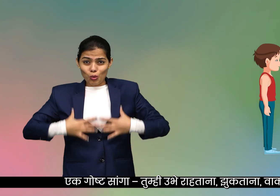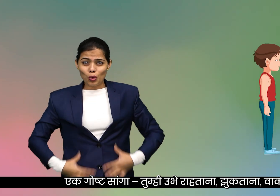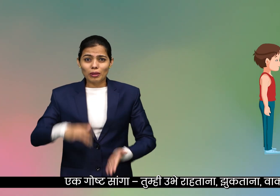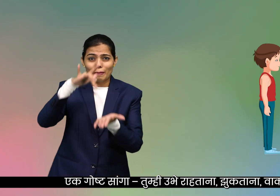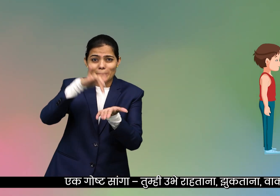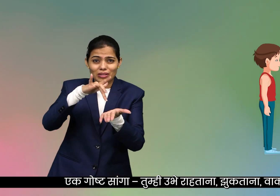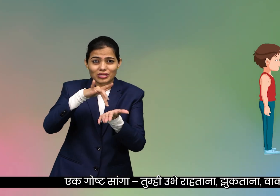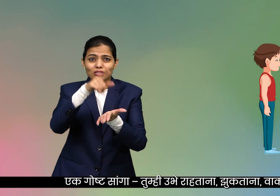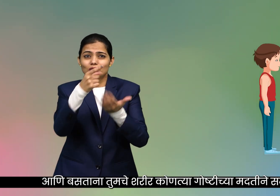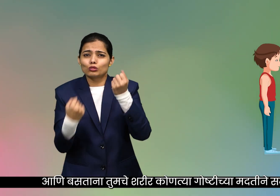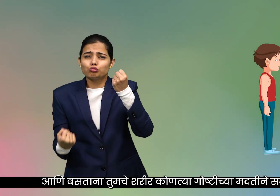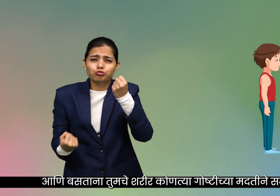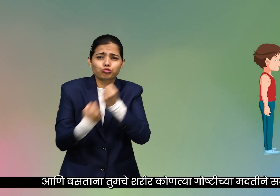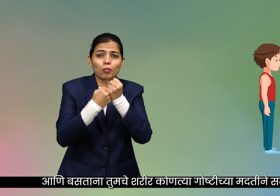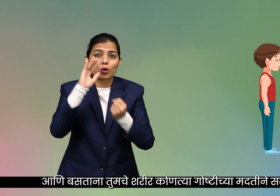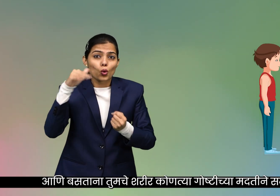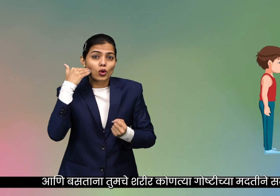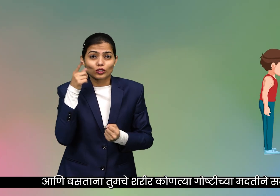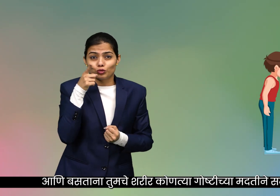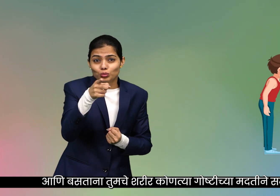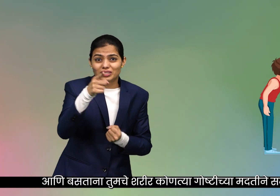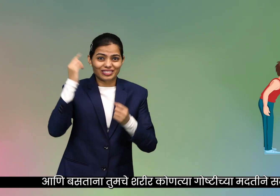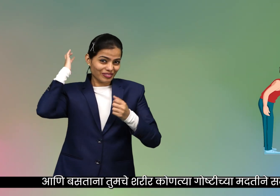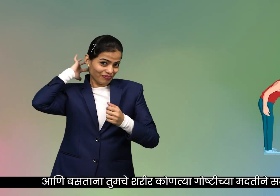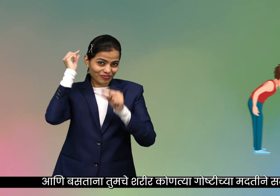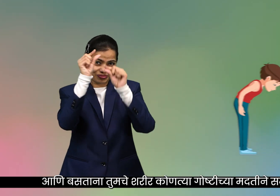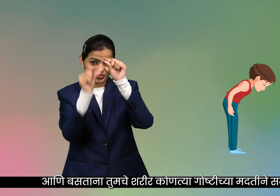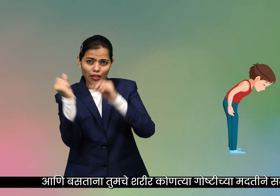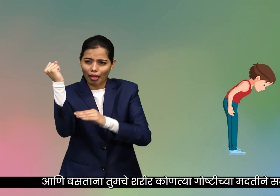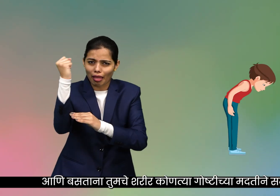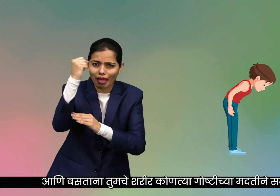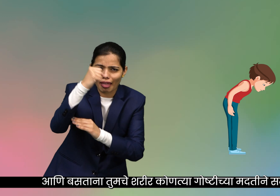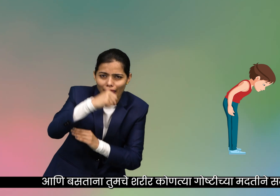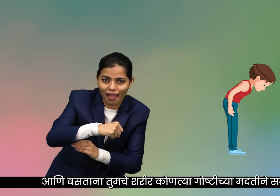झुकताना, वागताना आणि बसताना तुमचे शरीर कोणत्या गोष्टीच्या मदतीने समर्थित होते?